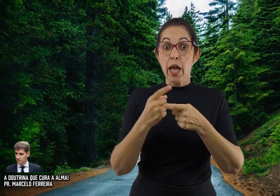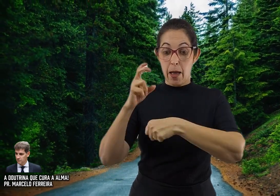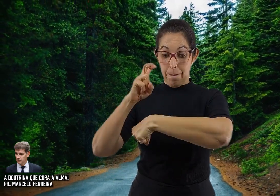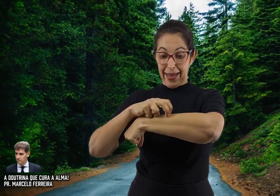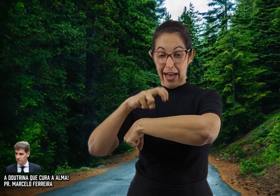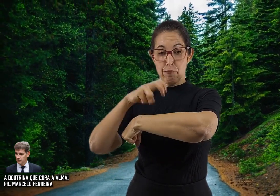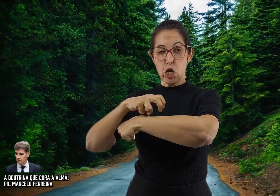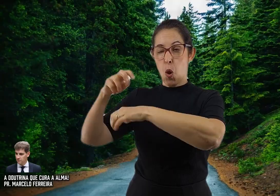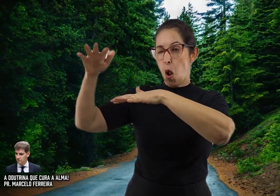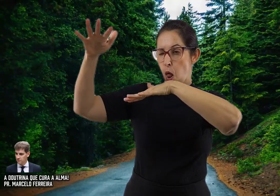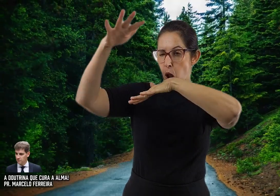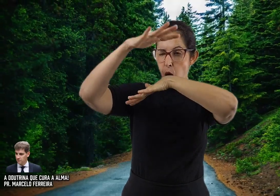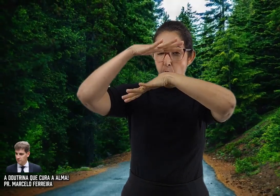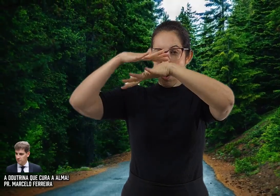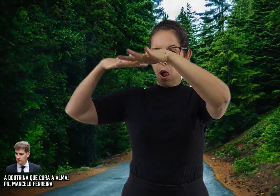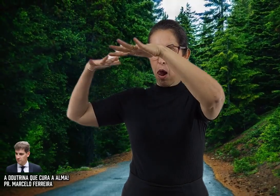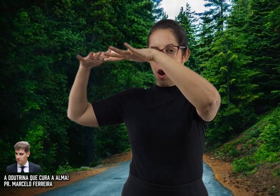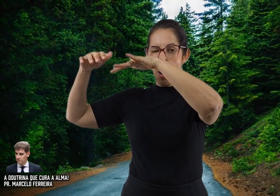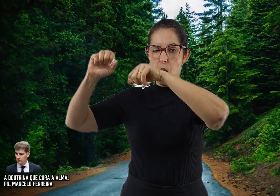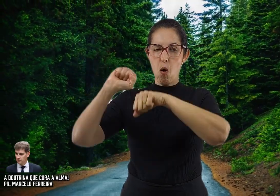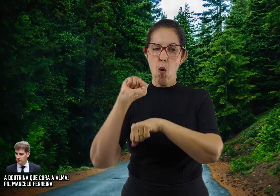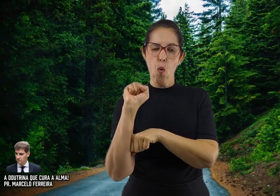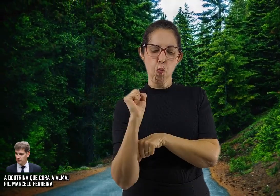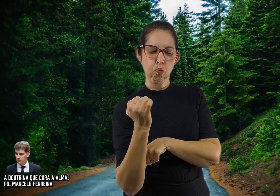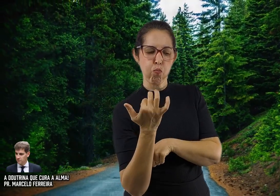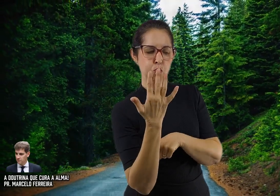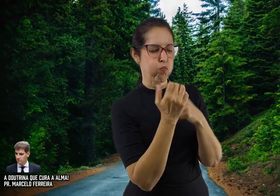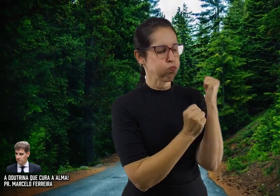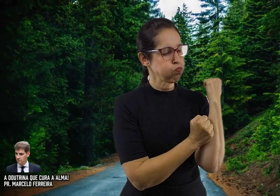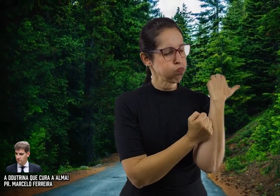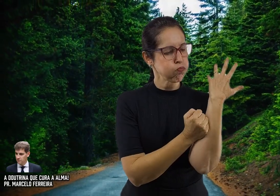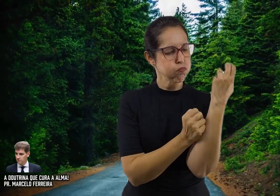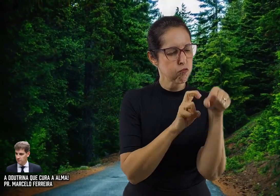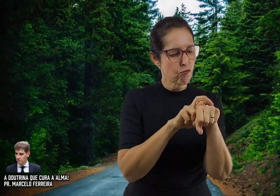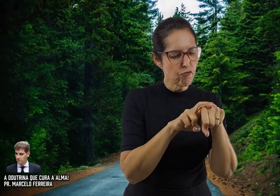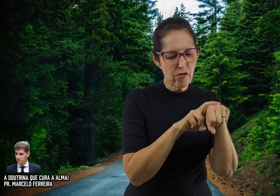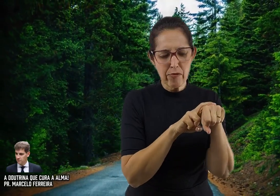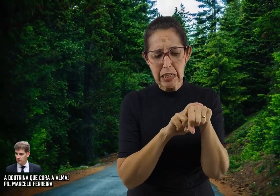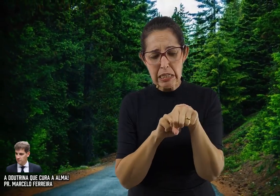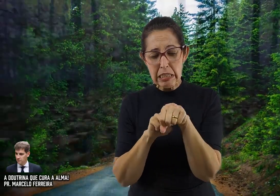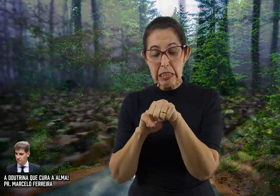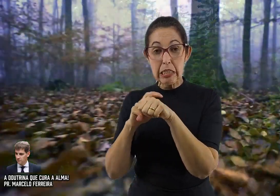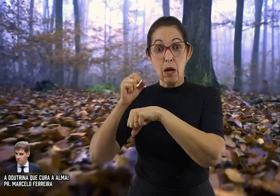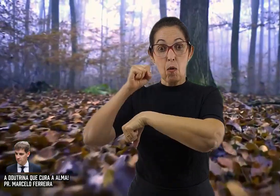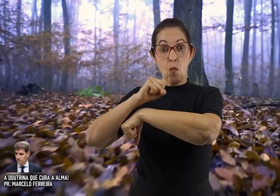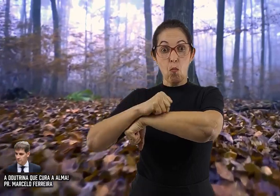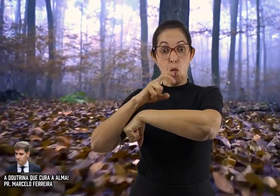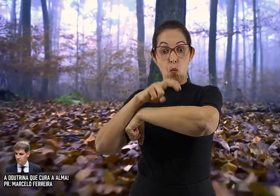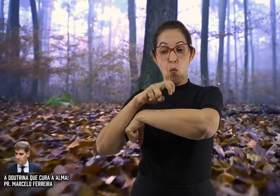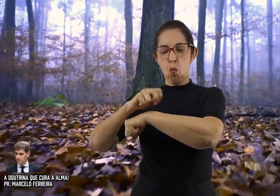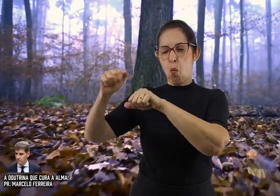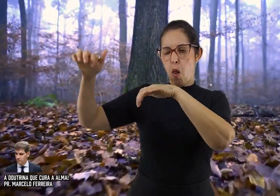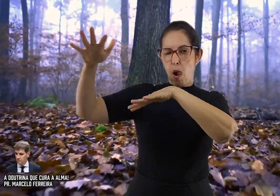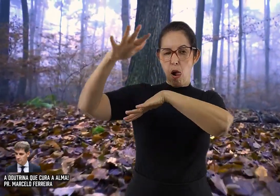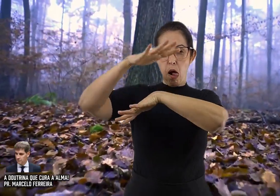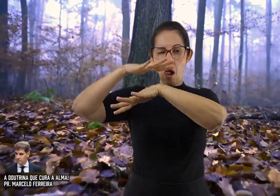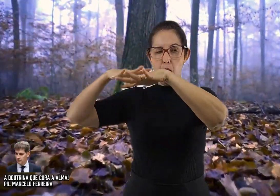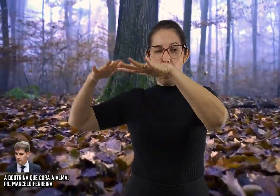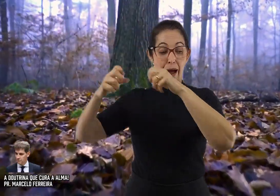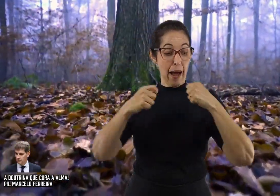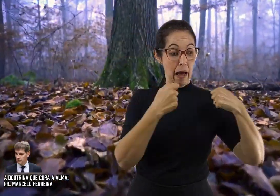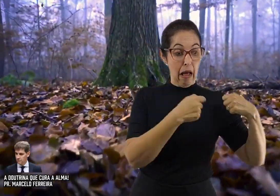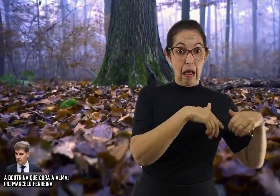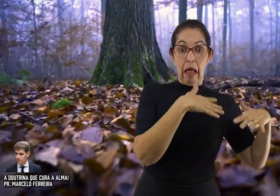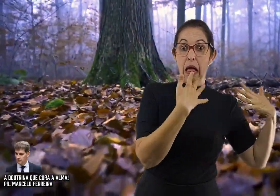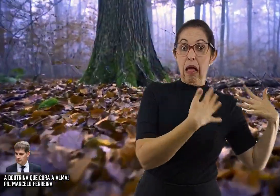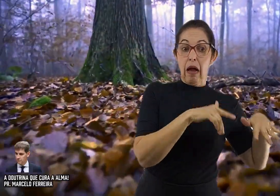cidade. E vinha pegando tudo, as plantações todas, que é o sustento dele, aquele desespero. Ela